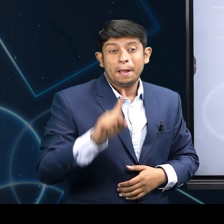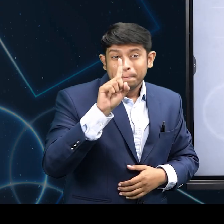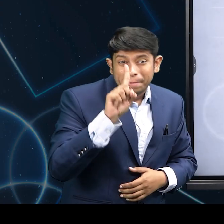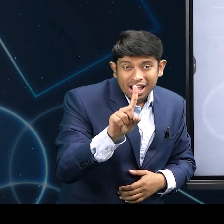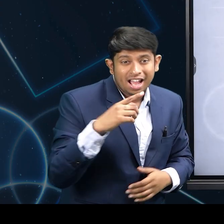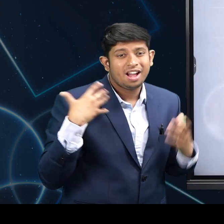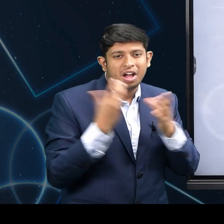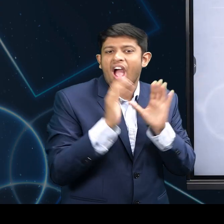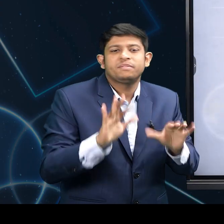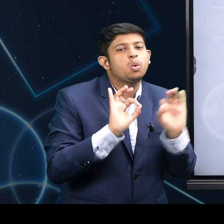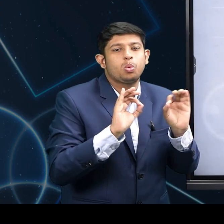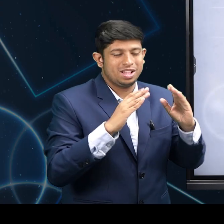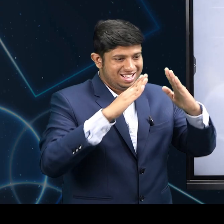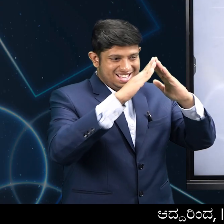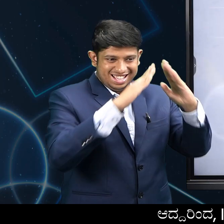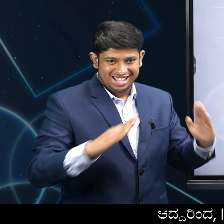ಆದ್ರೆ ನಮ್ಗೆ ಓರೆಯಾದ ಎತ್ತರವಿಲ್ಲ. ಆದ್ರಿಂದ